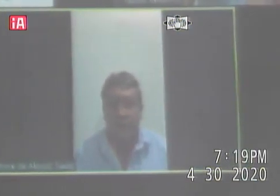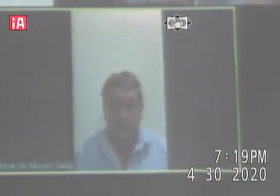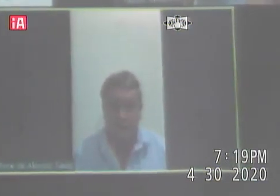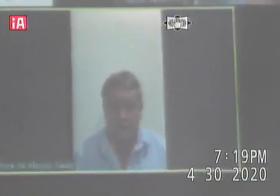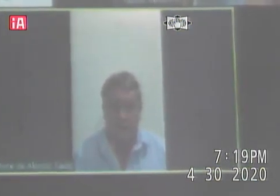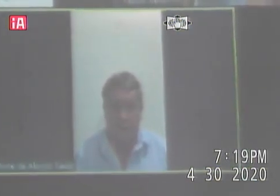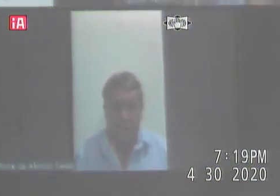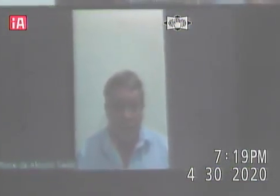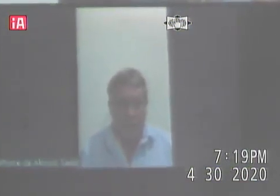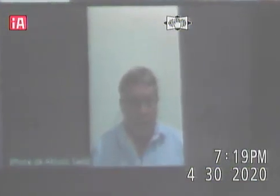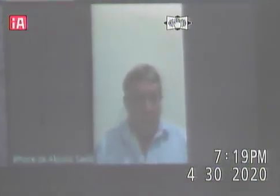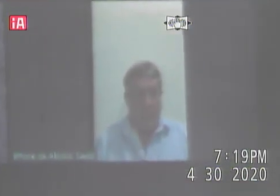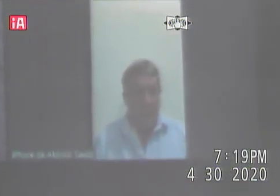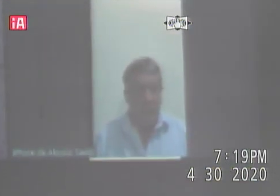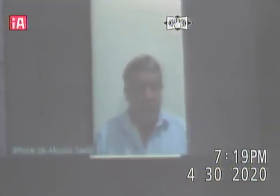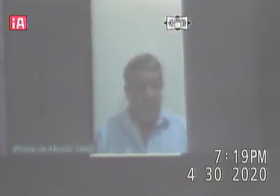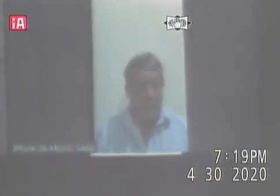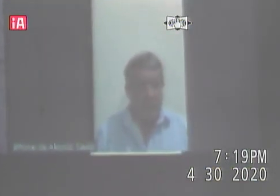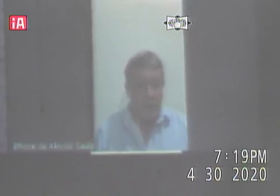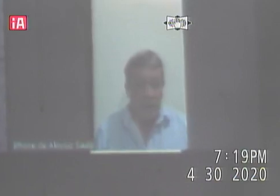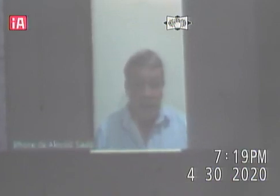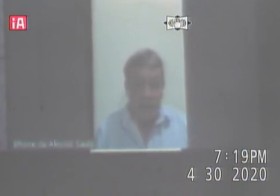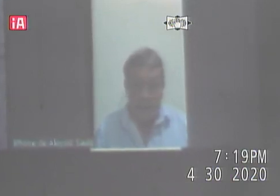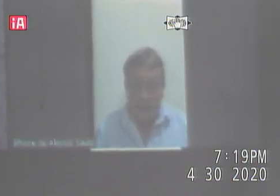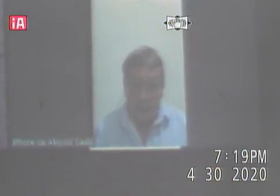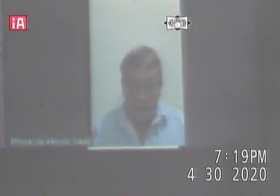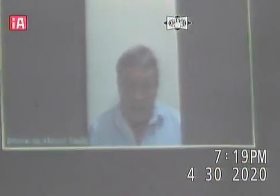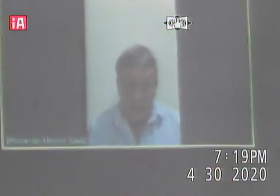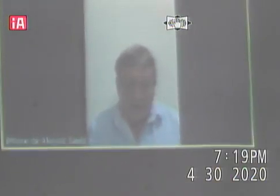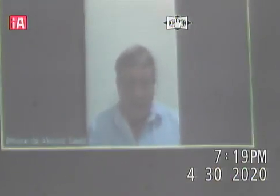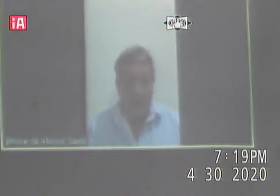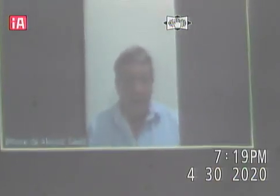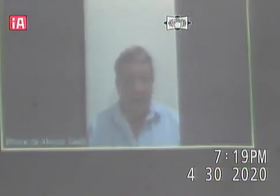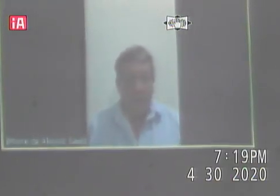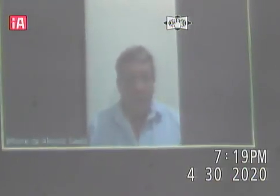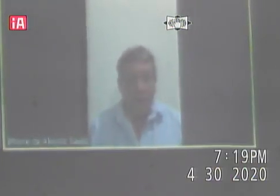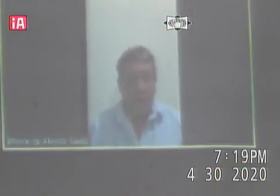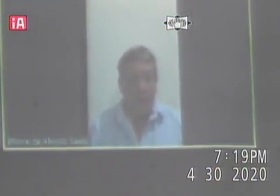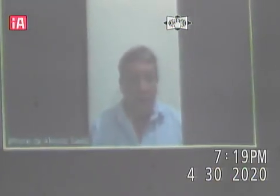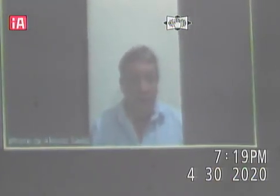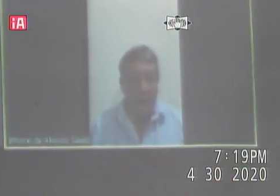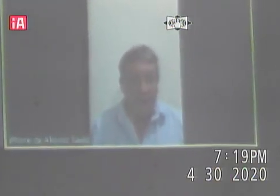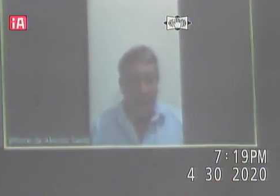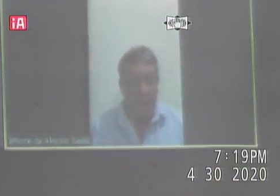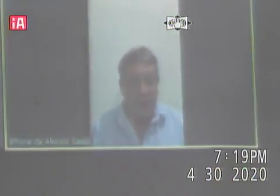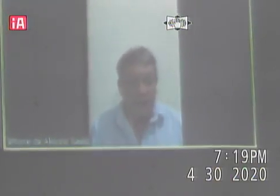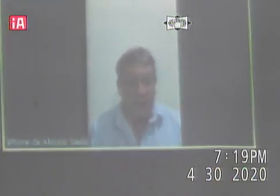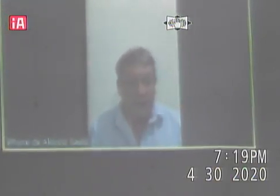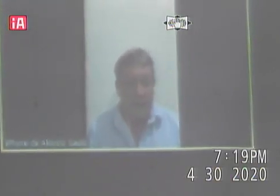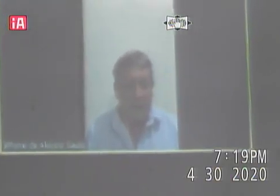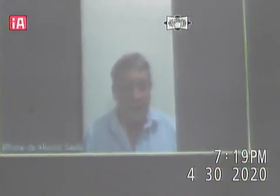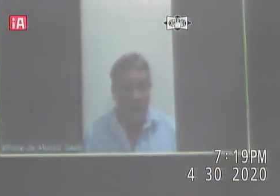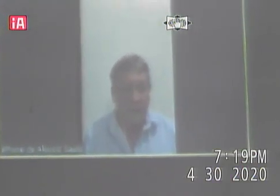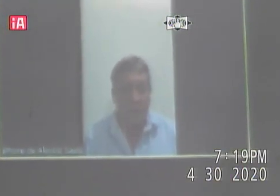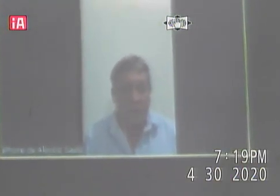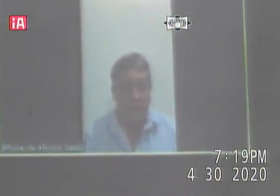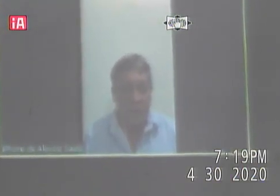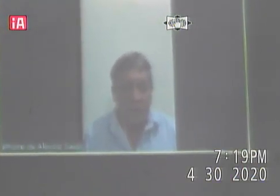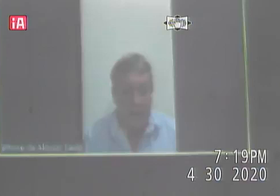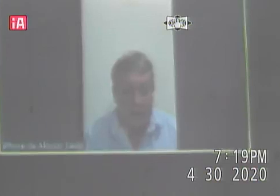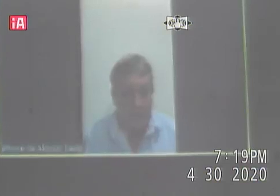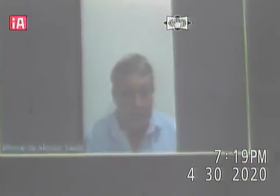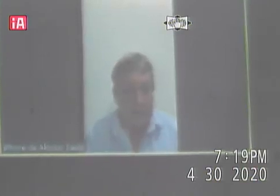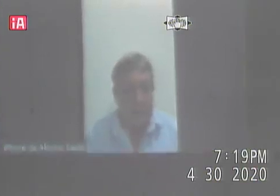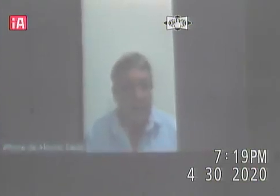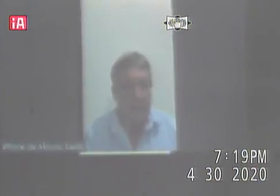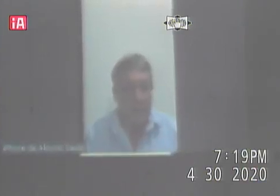seu prefeito. E o que eu denunciei anteriormente foi confirmado pela secretária de Saúde, doutora